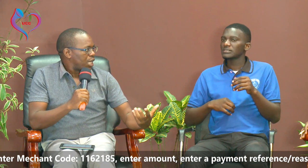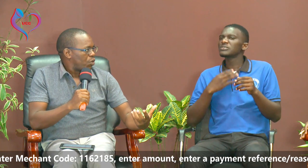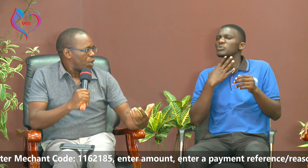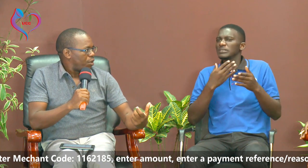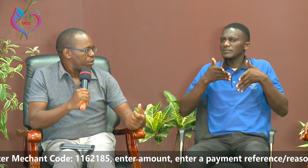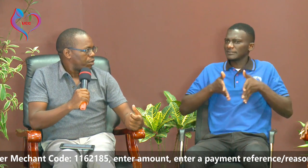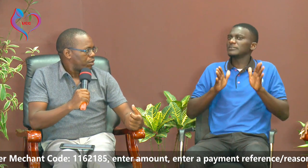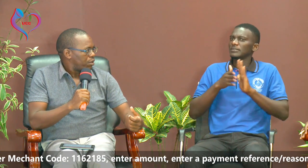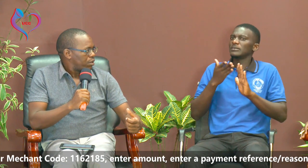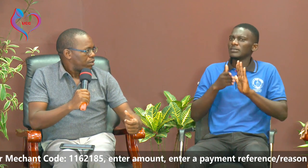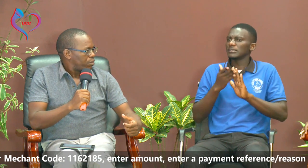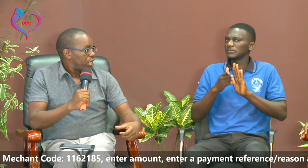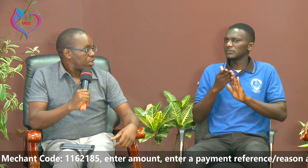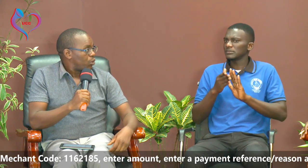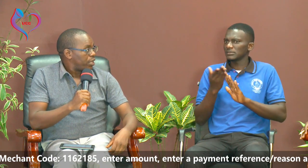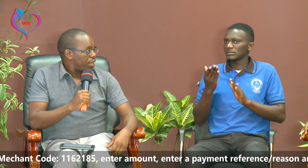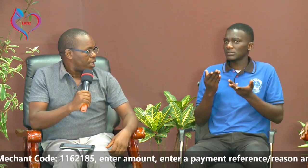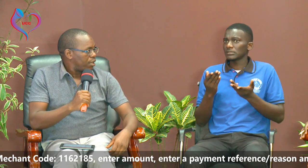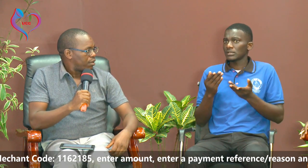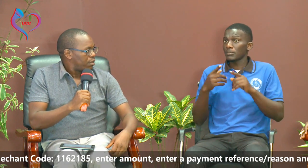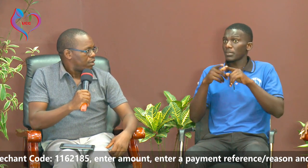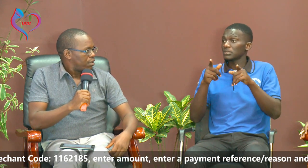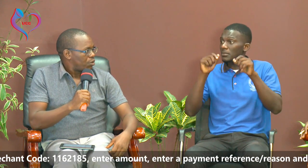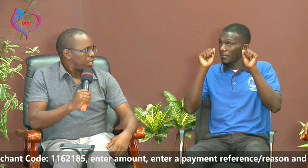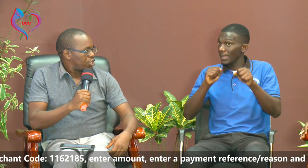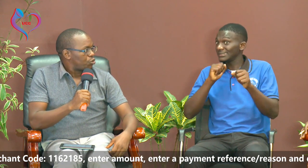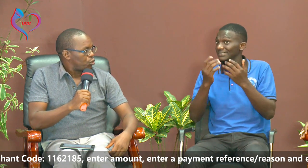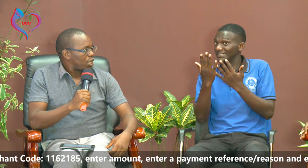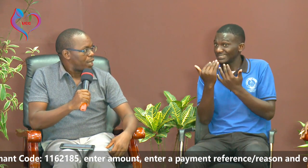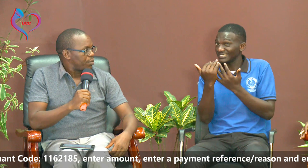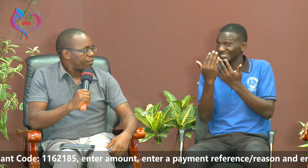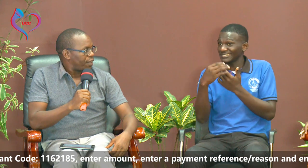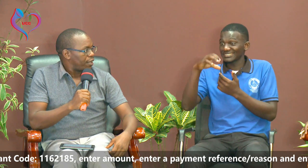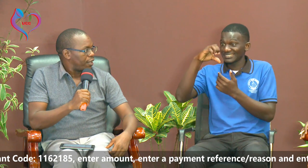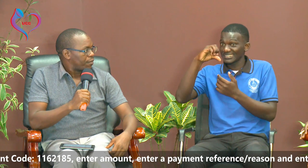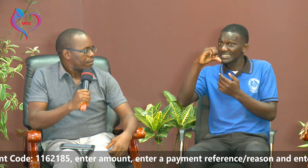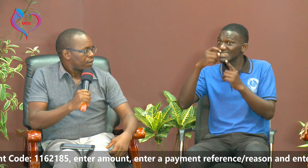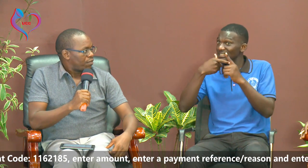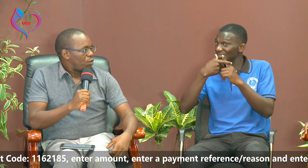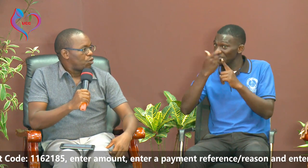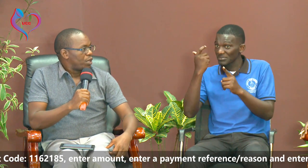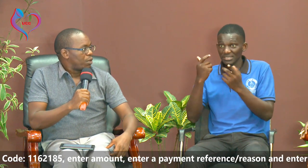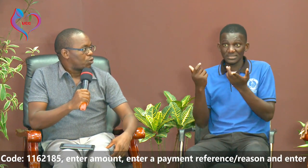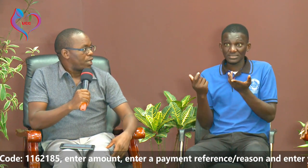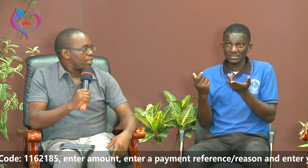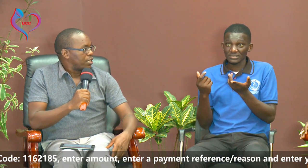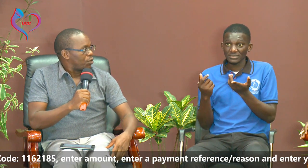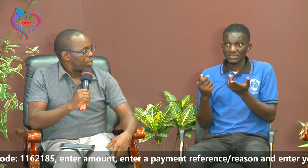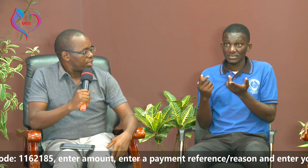azalo omwana oyo miezi mwenda ngoline ekintu kyotamanyi bwe kifanana baguno omulembe gwe tubalingiza nolingiza